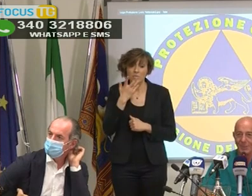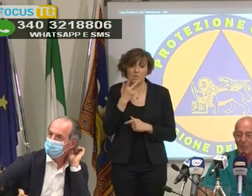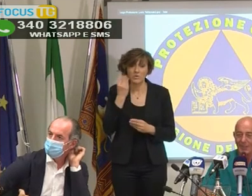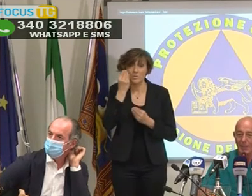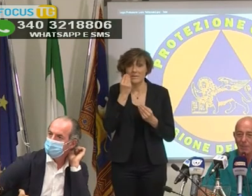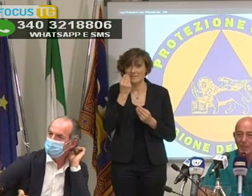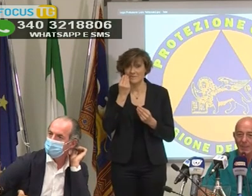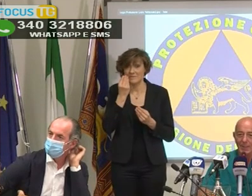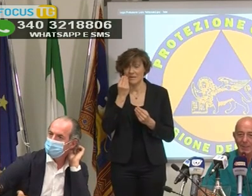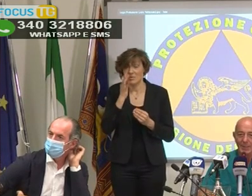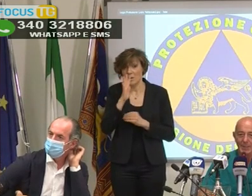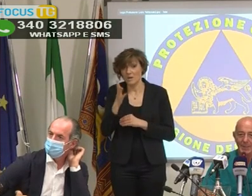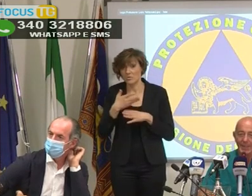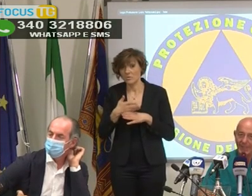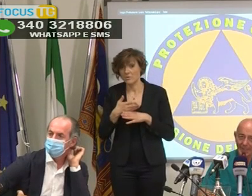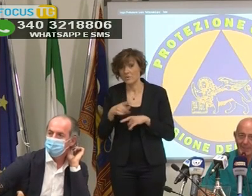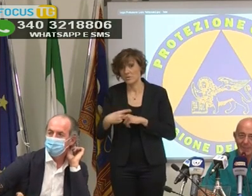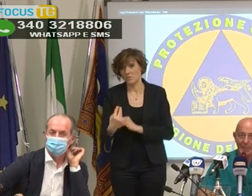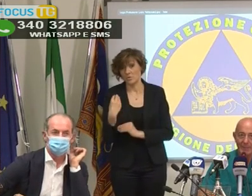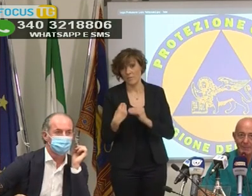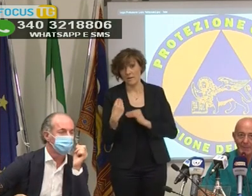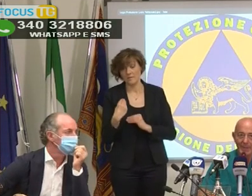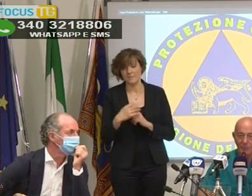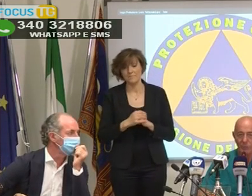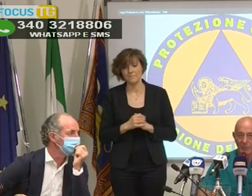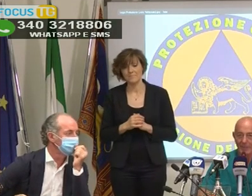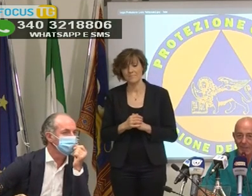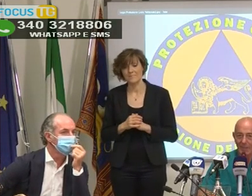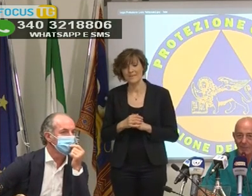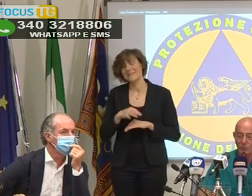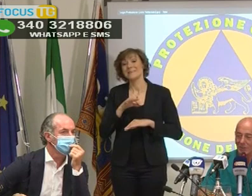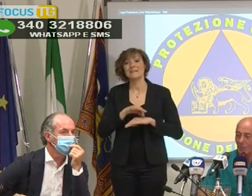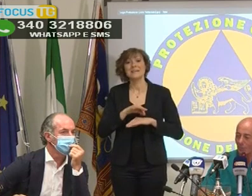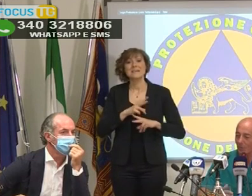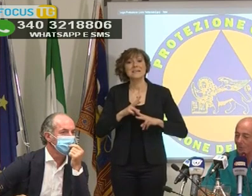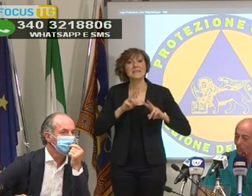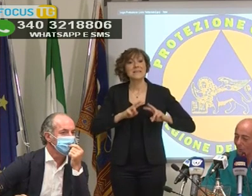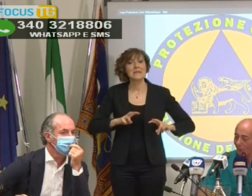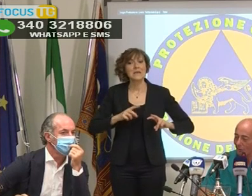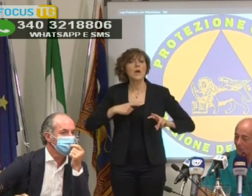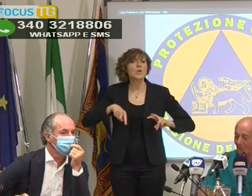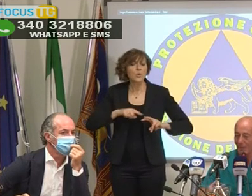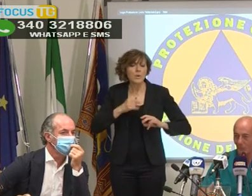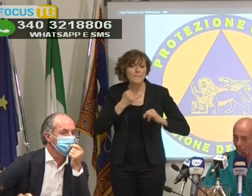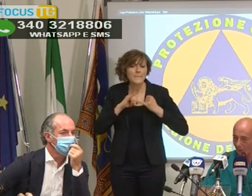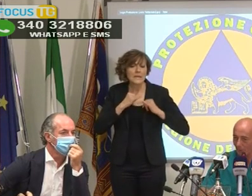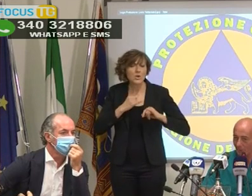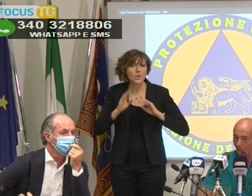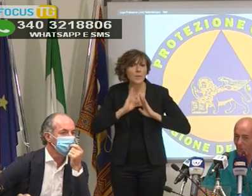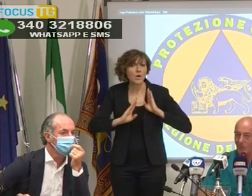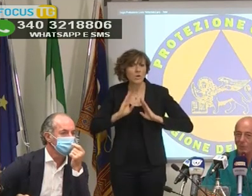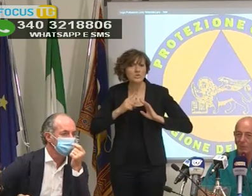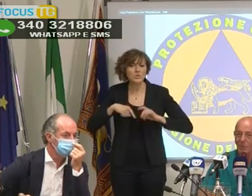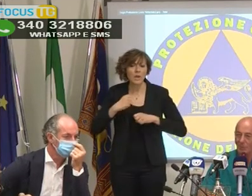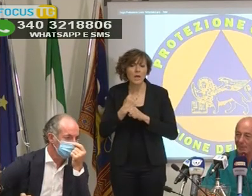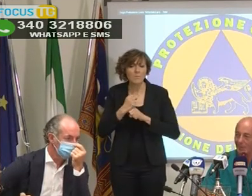prima delle domande: che la clinica è fondamentale. Noi siamo microbiologi, lavoriamo in